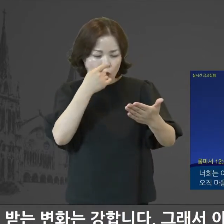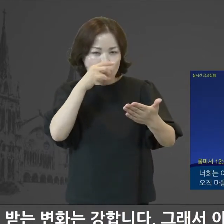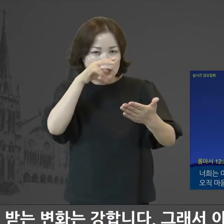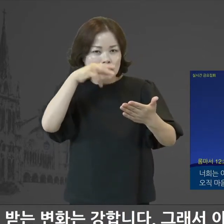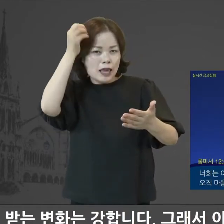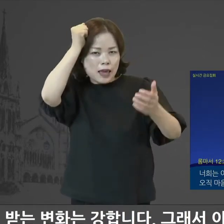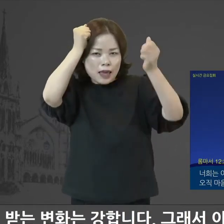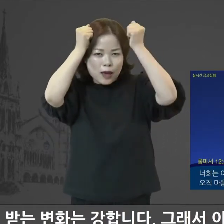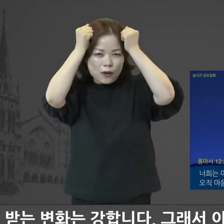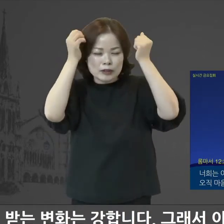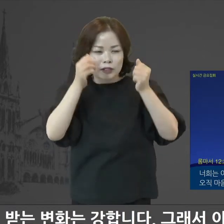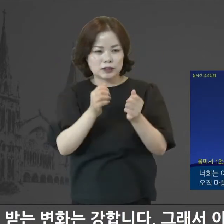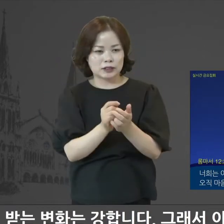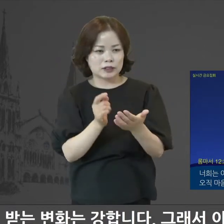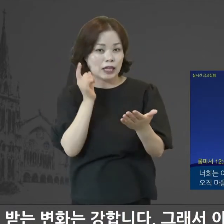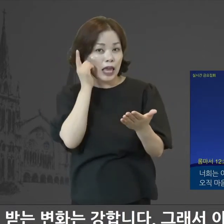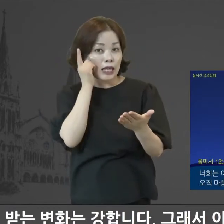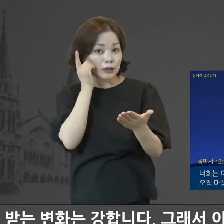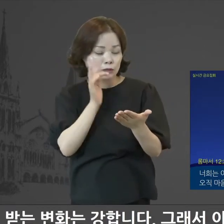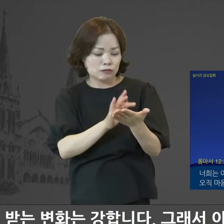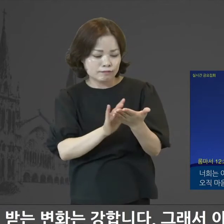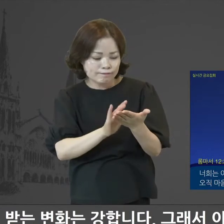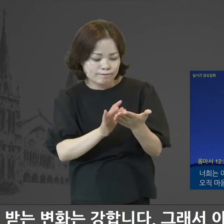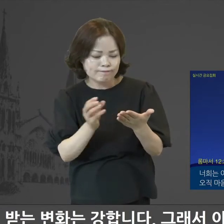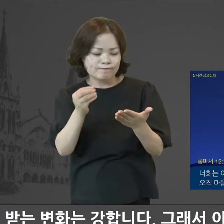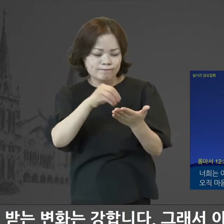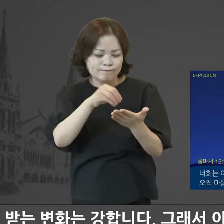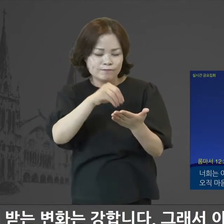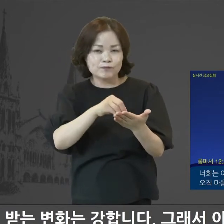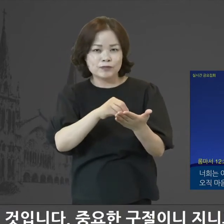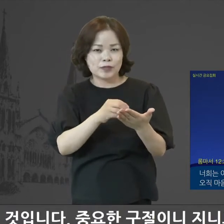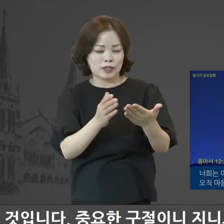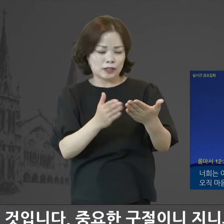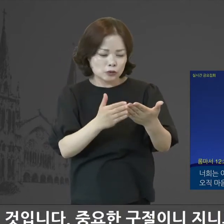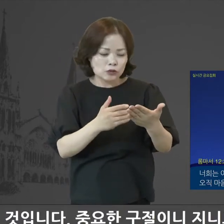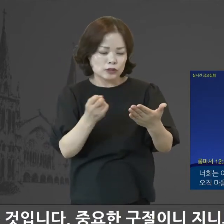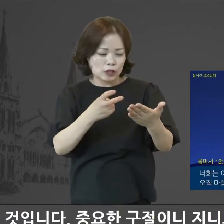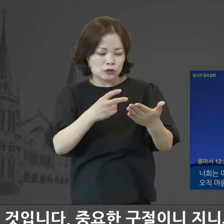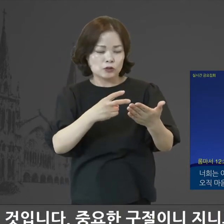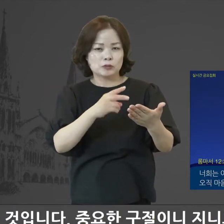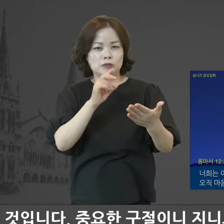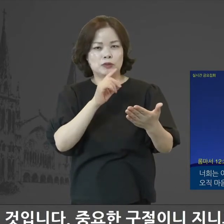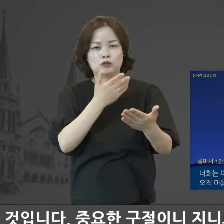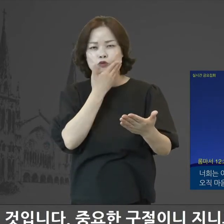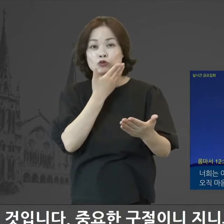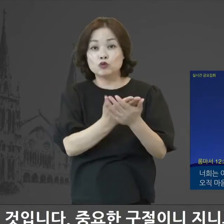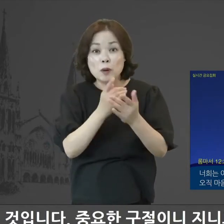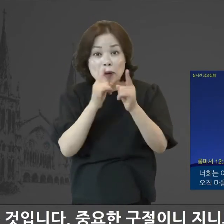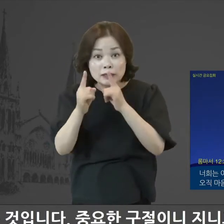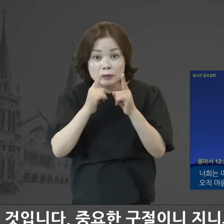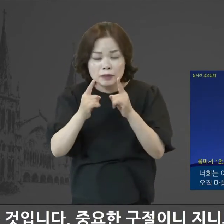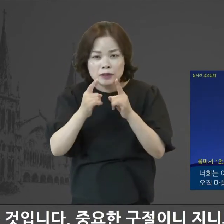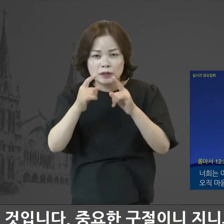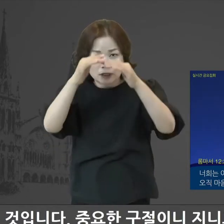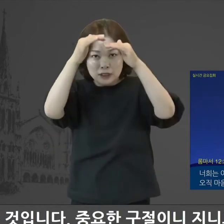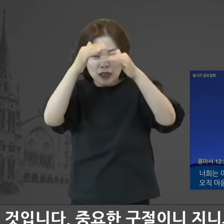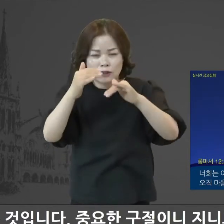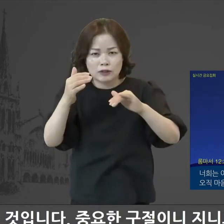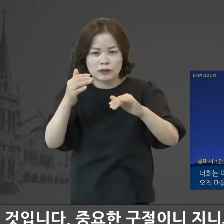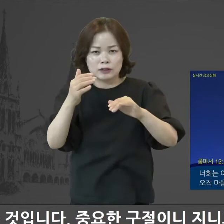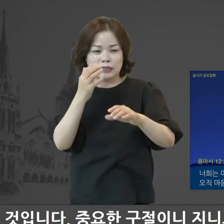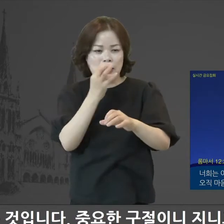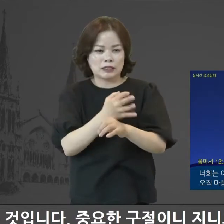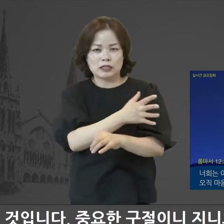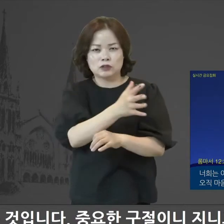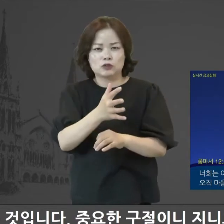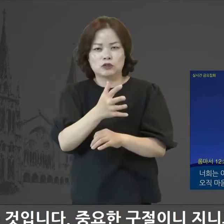요즘 같으면 핸드폰에다 넣어갖고 다니는 겁니까? 어쨌든 자주 펼쳐봐야 되는 말씀이므로 내용까지 계속 간단히